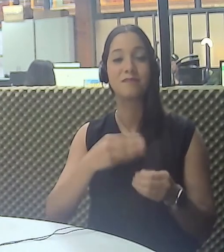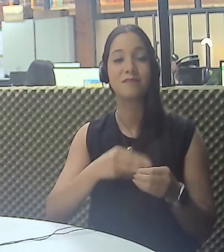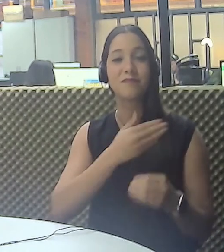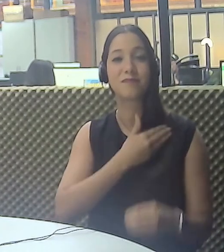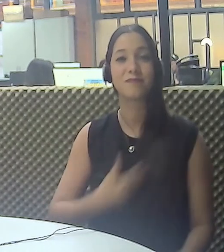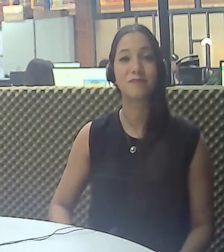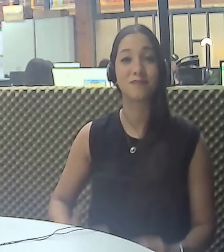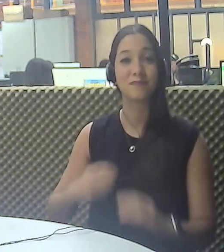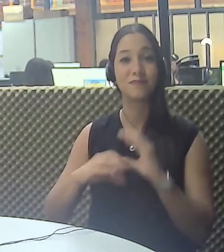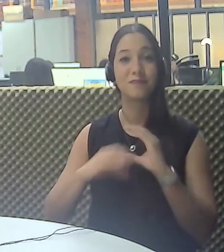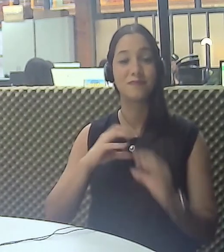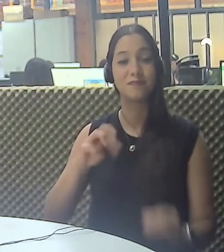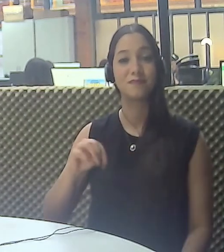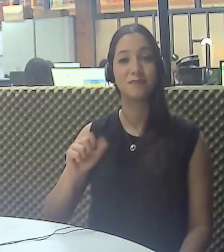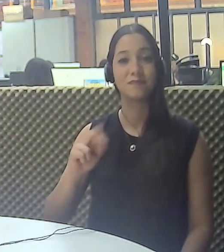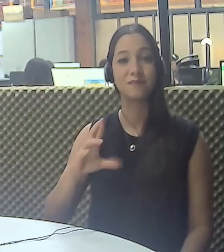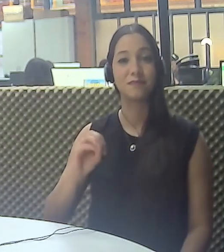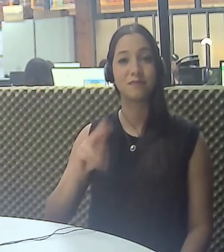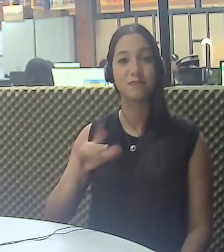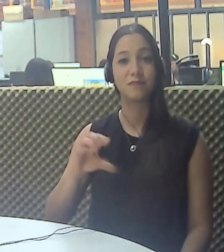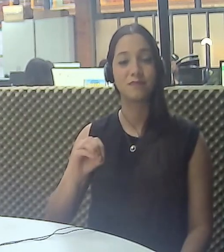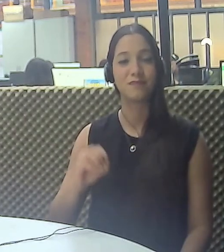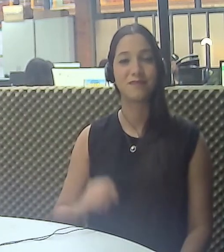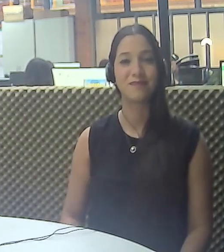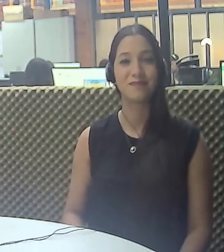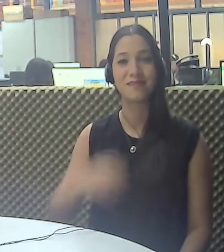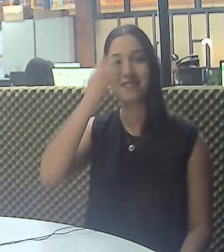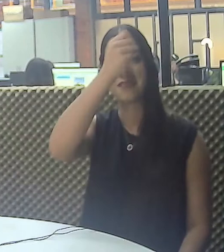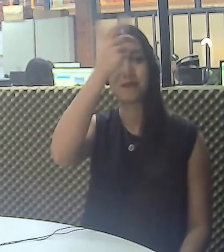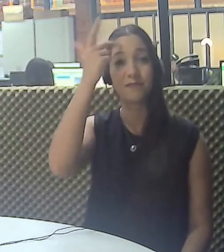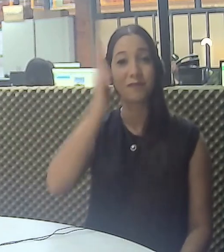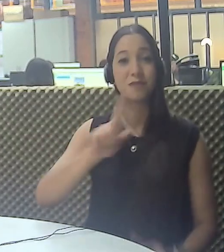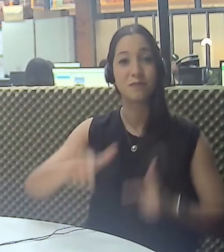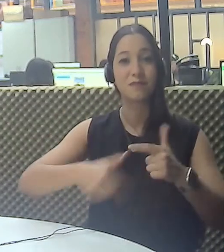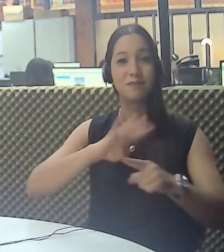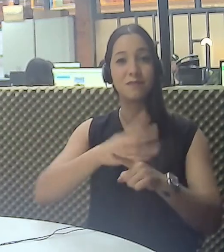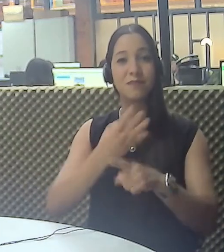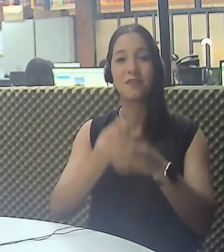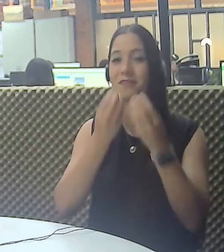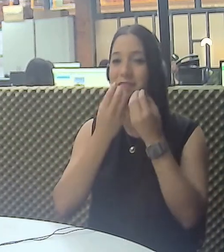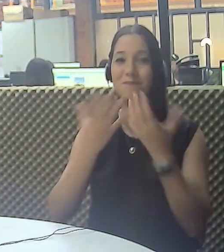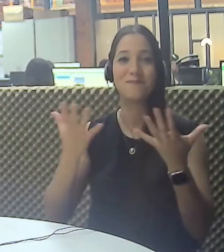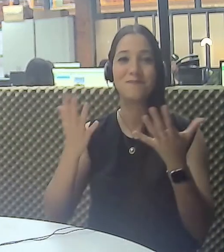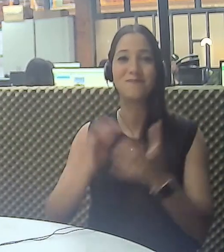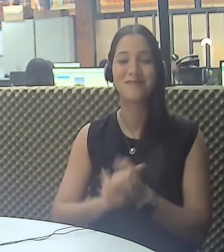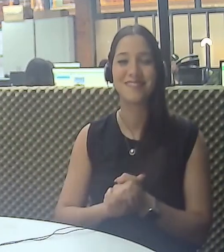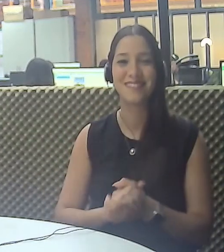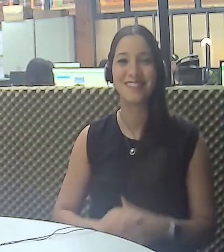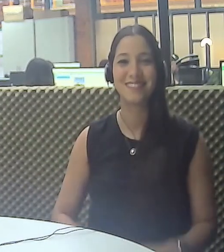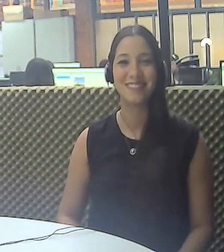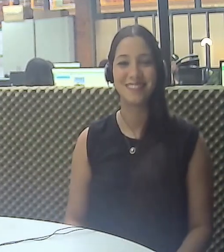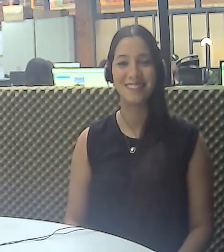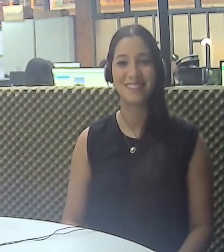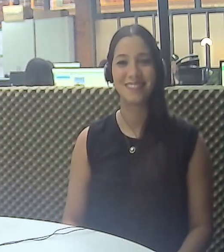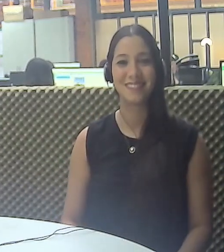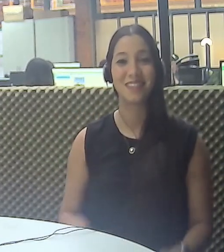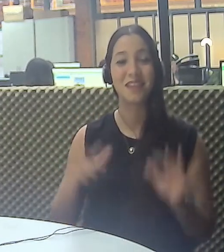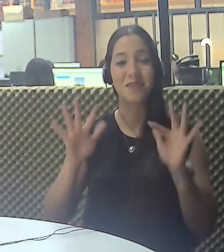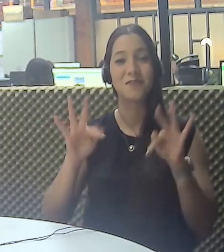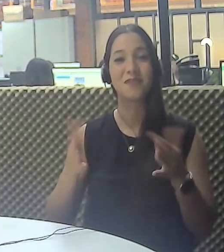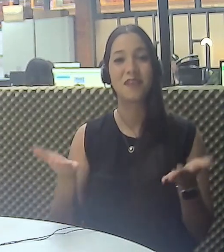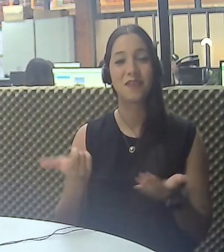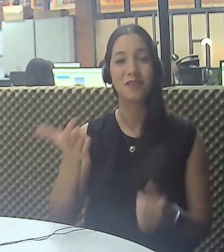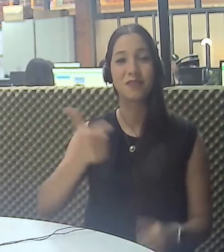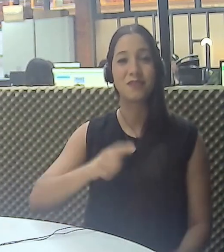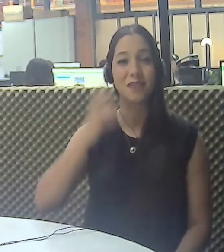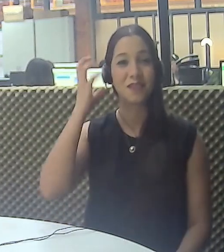de Governo e Comunicação, Marco Túlio de Castro Kalimann. Prefeitura de Uberlândia. Fazer mais, fazer bem. Fica por aqui